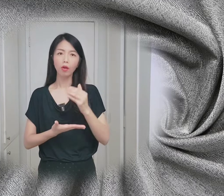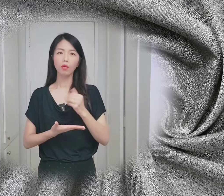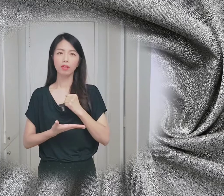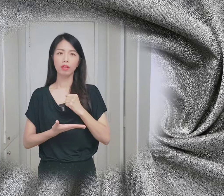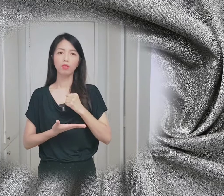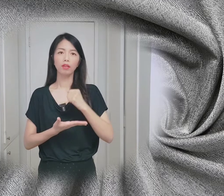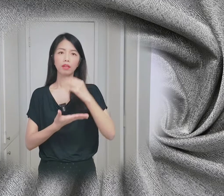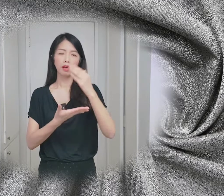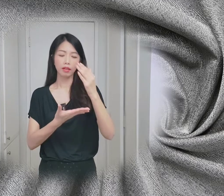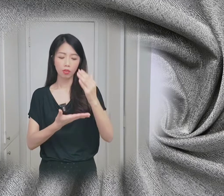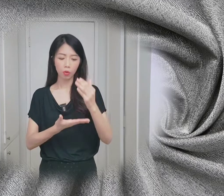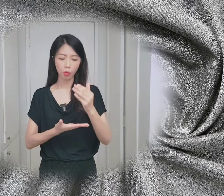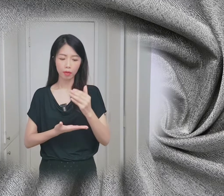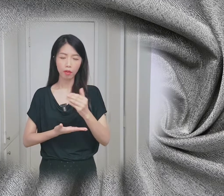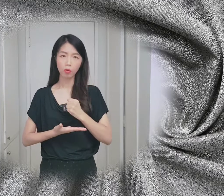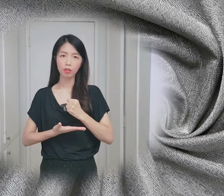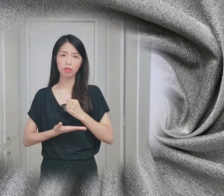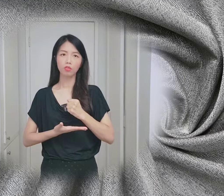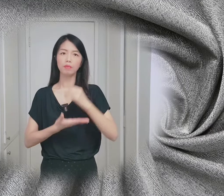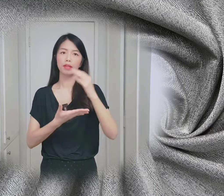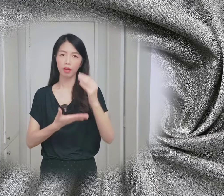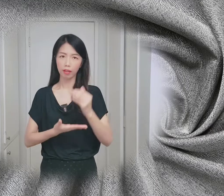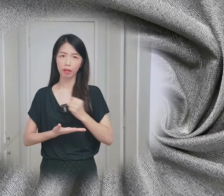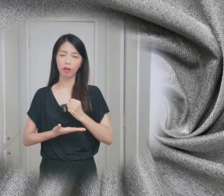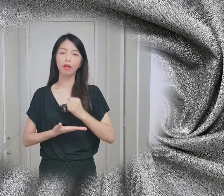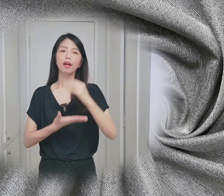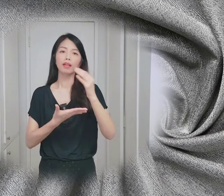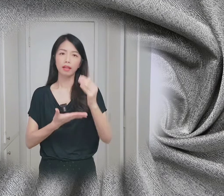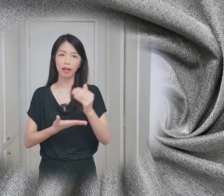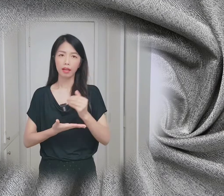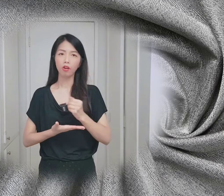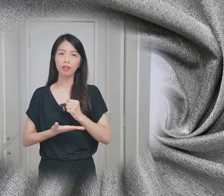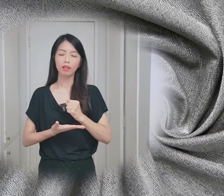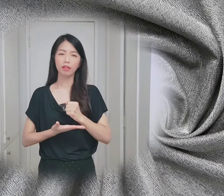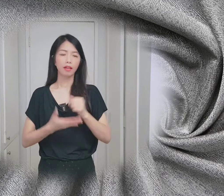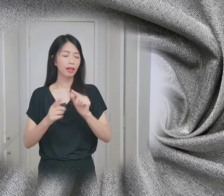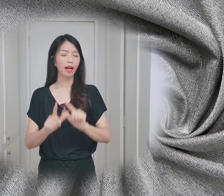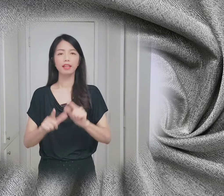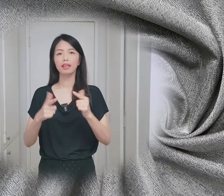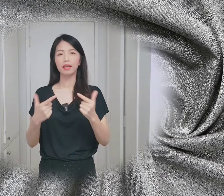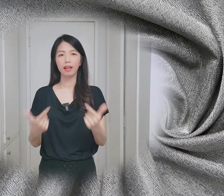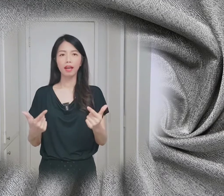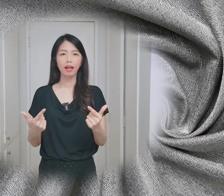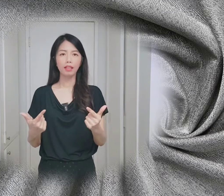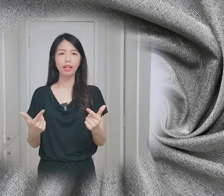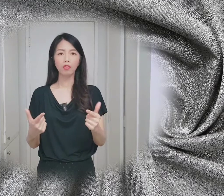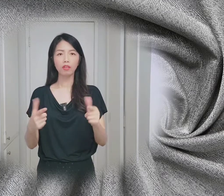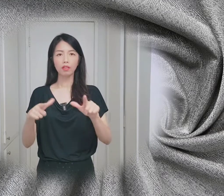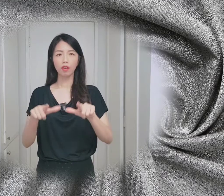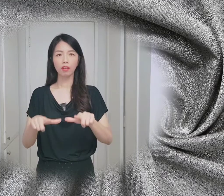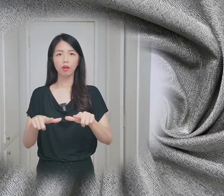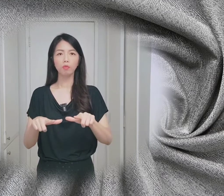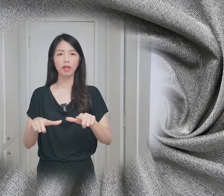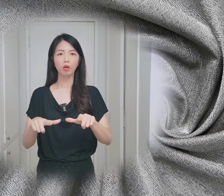내 거라고 하는 뜻의 수어는 내 쪽으로 오면서 손을 쥐어주시면 돼요. 내 것. 나의 것 아니리. 아니다라고